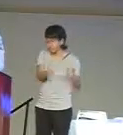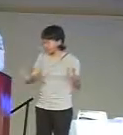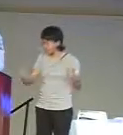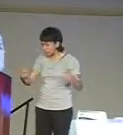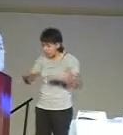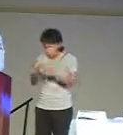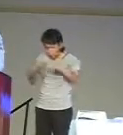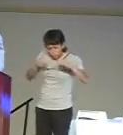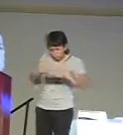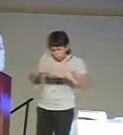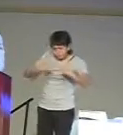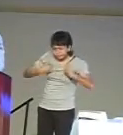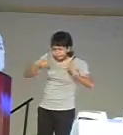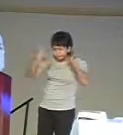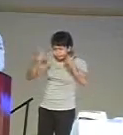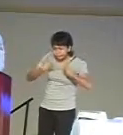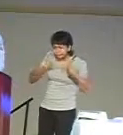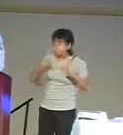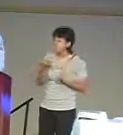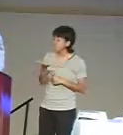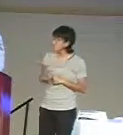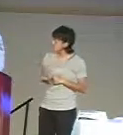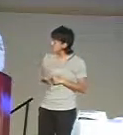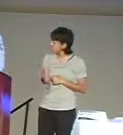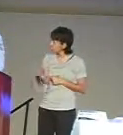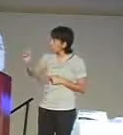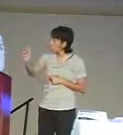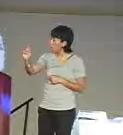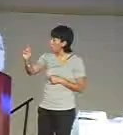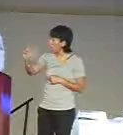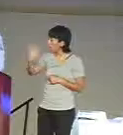país es de alrededor del 20%.